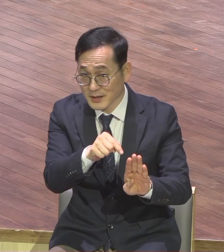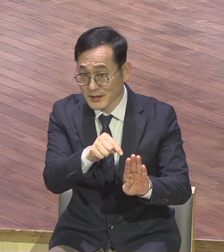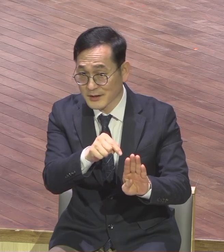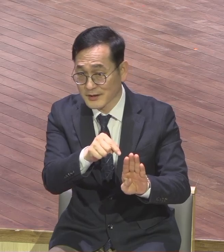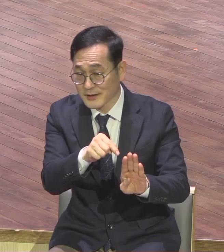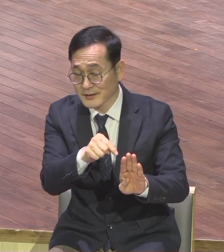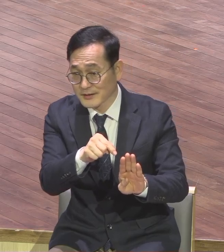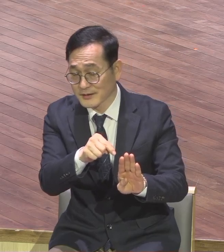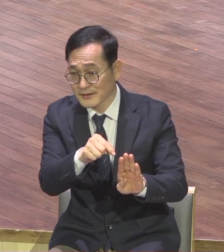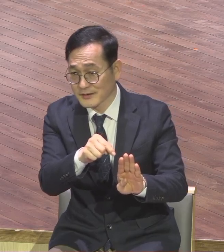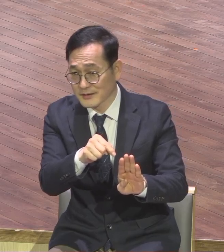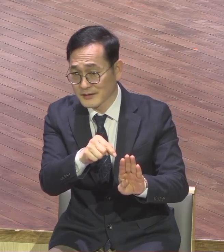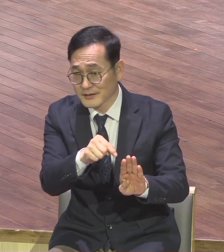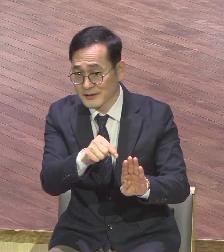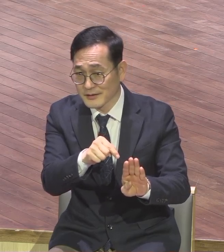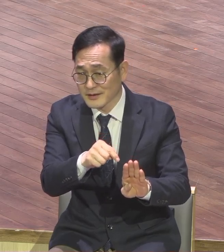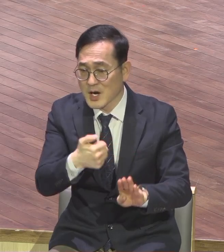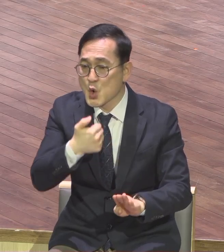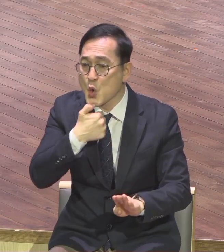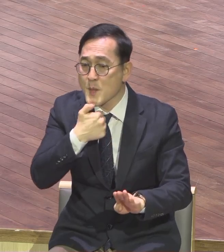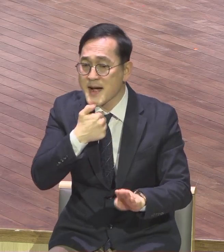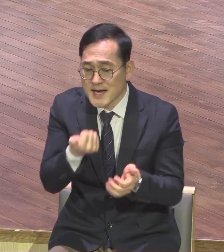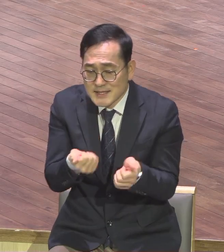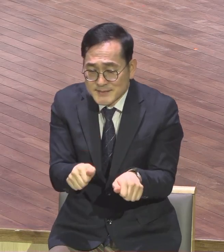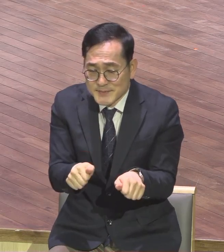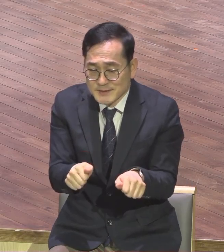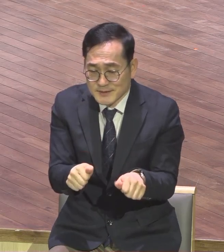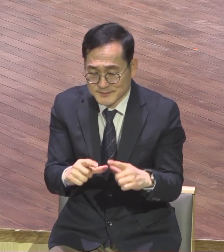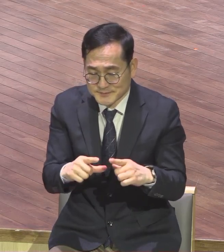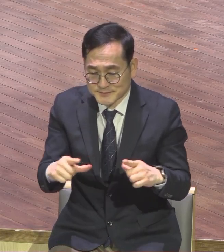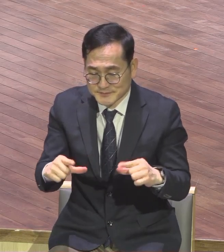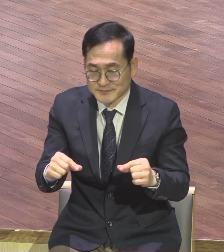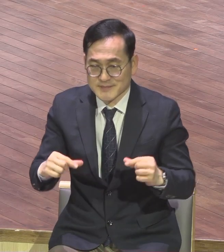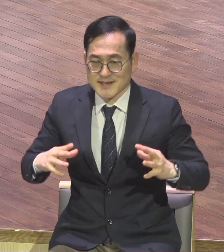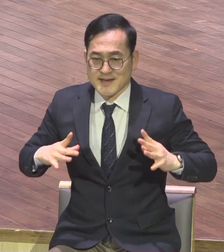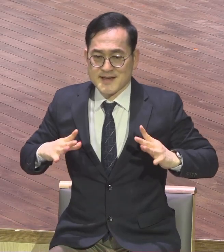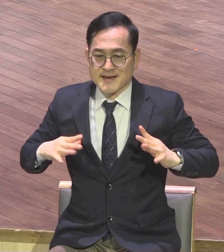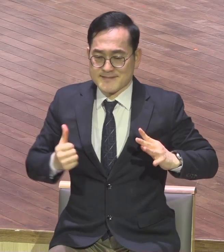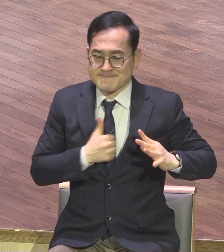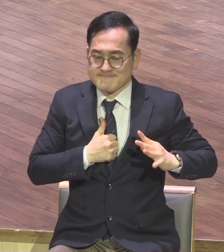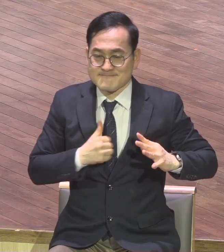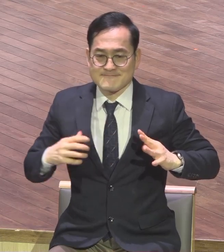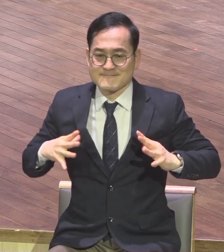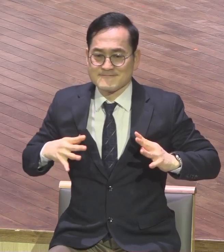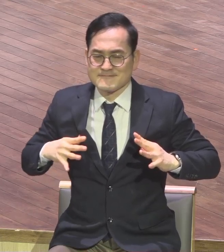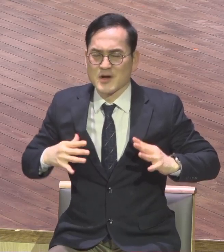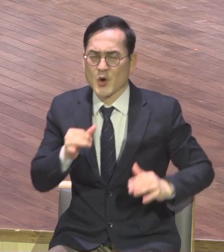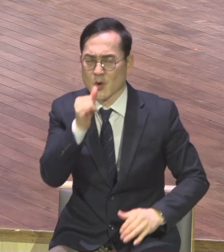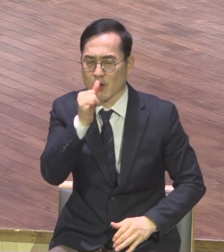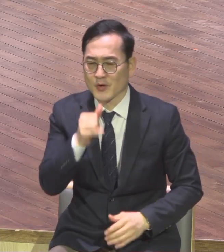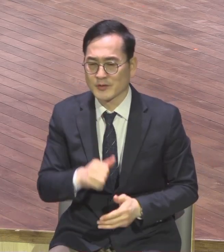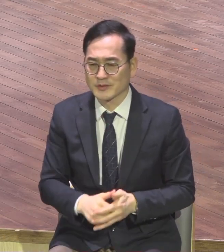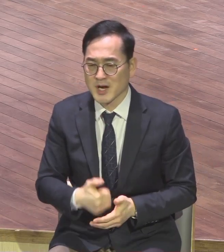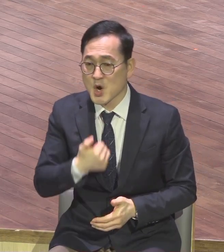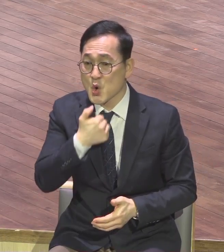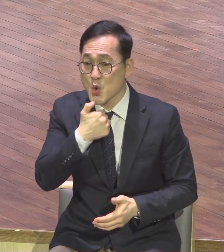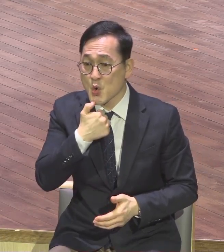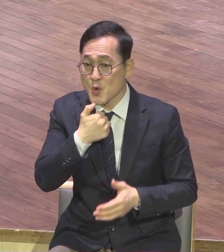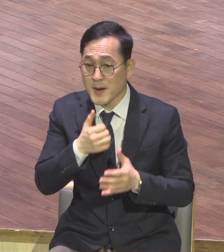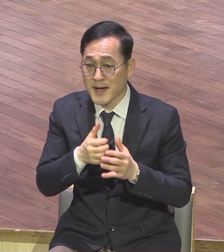사람들 가운데는 로마 시민권을 가졌던 사람들이 많았어요. 이 당시 로마 시민으로